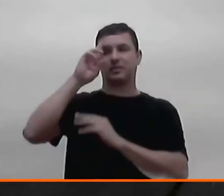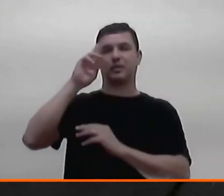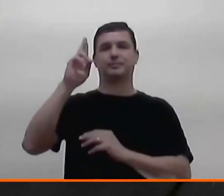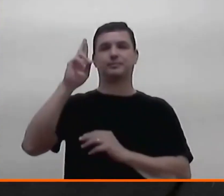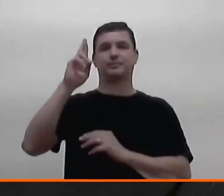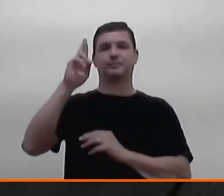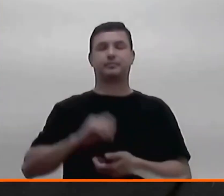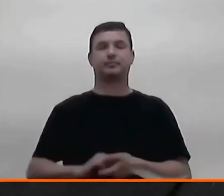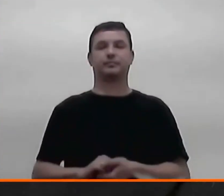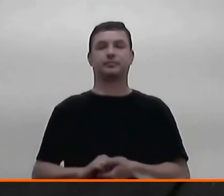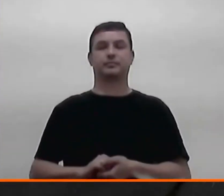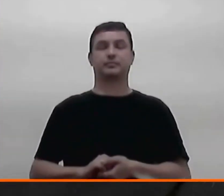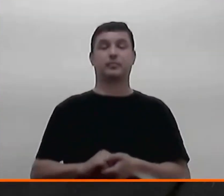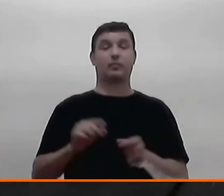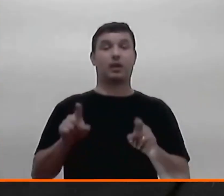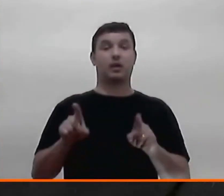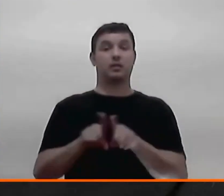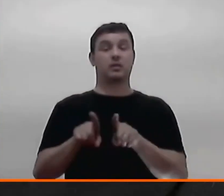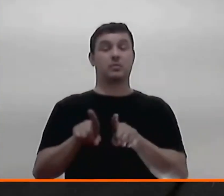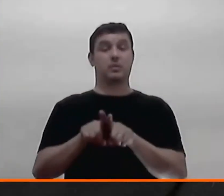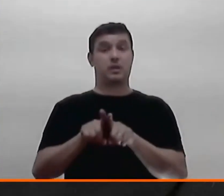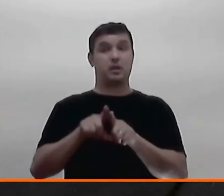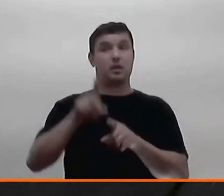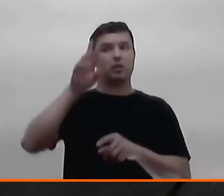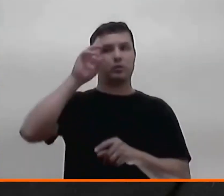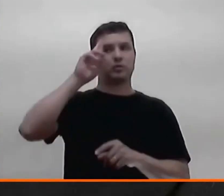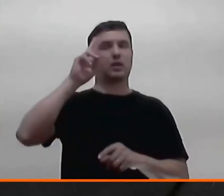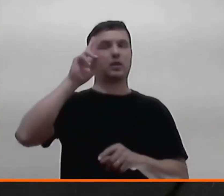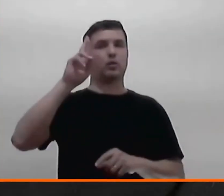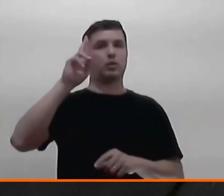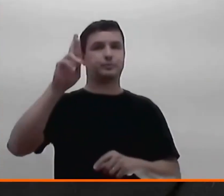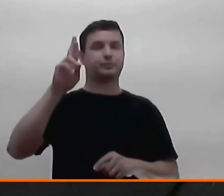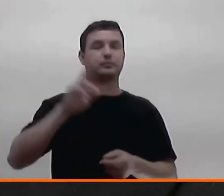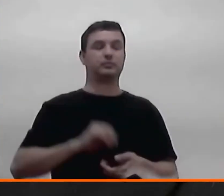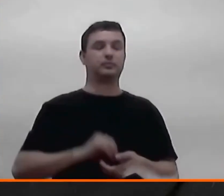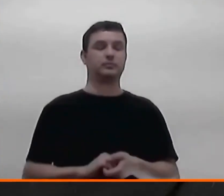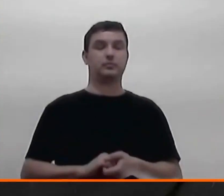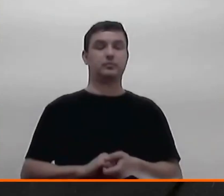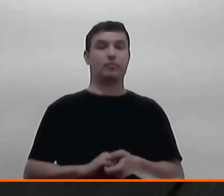E também, porque o Senhor, desde